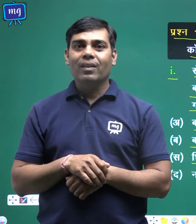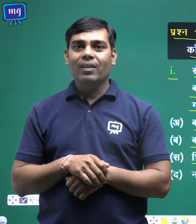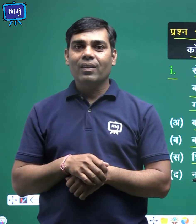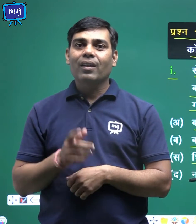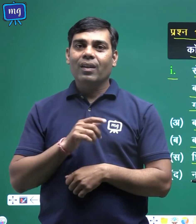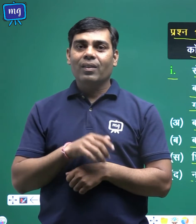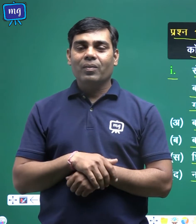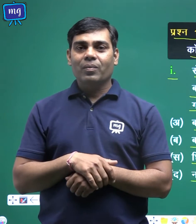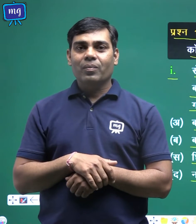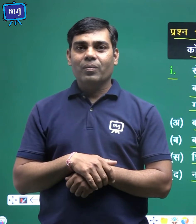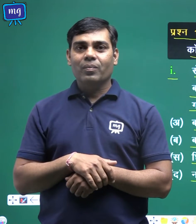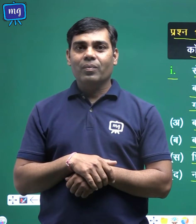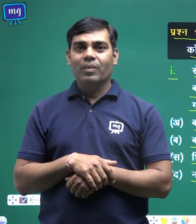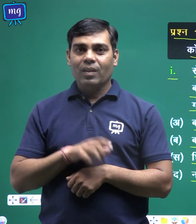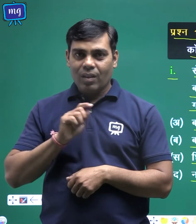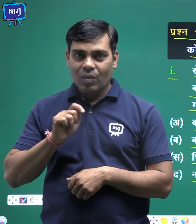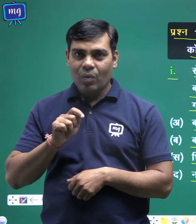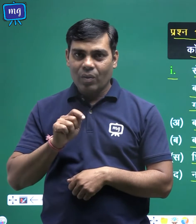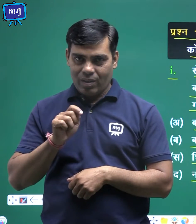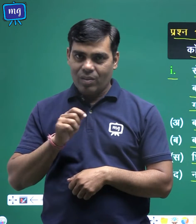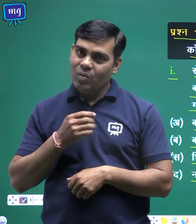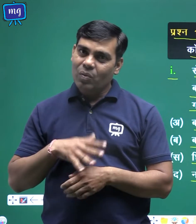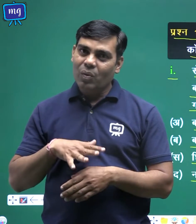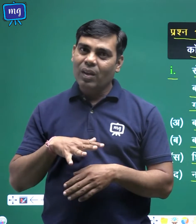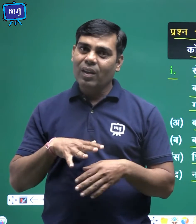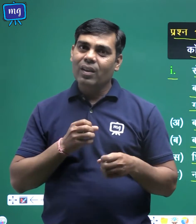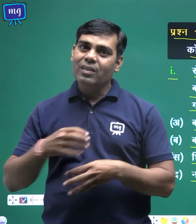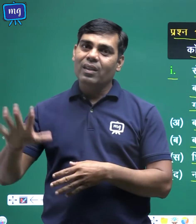या नौकरी छोड़कर चला गया।